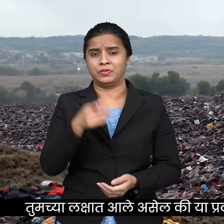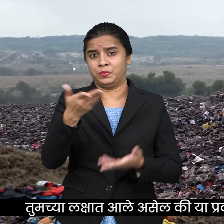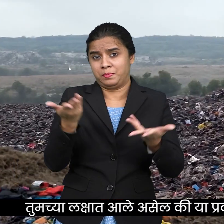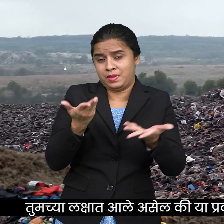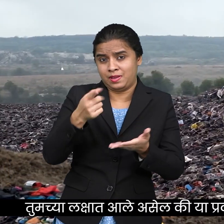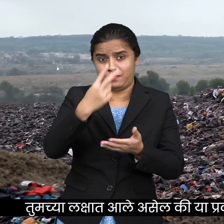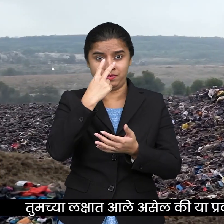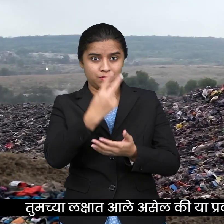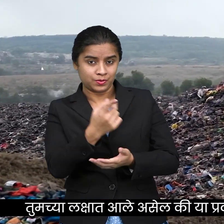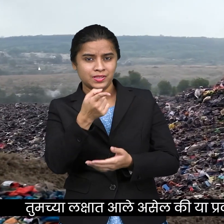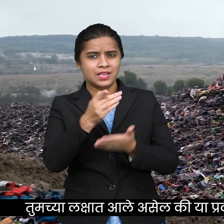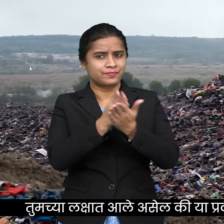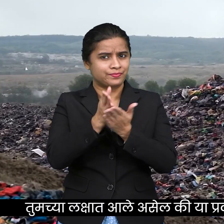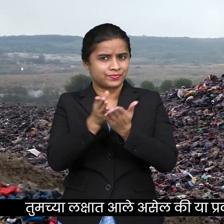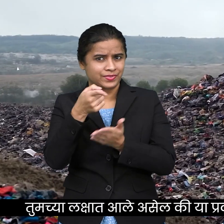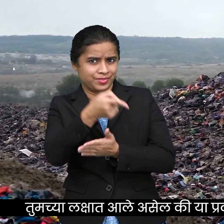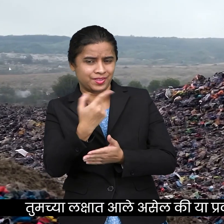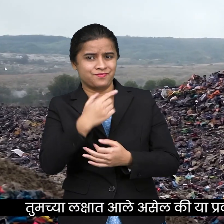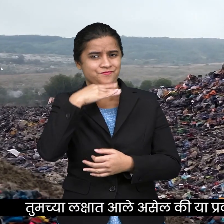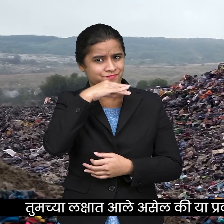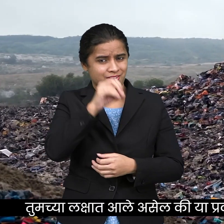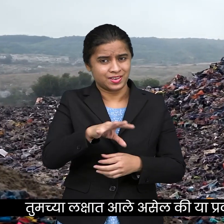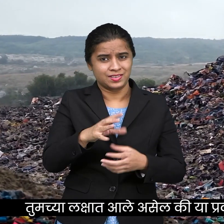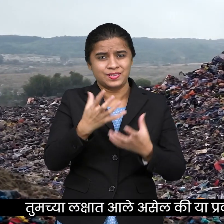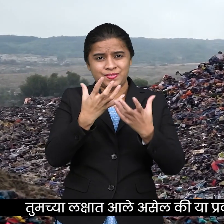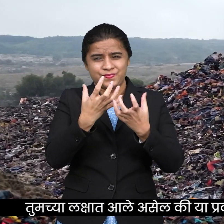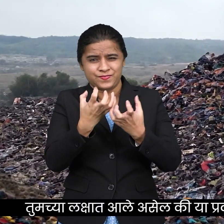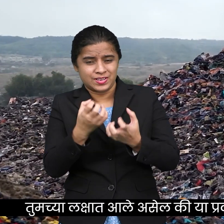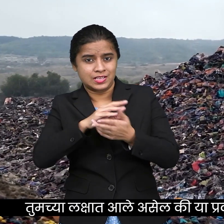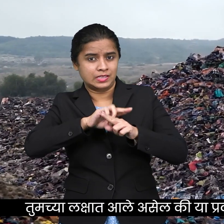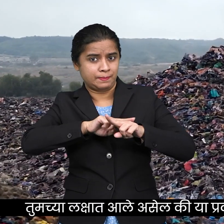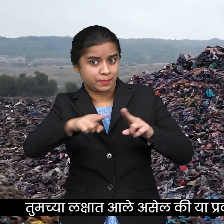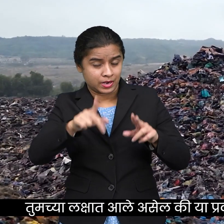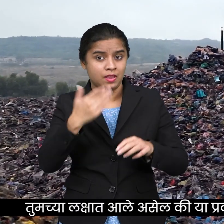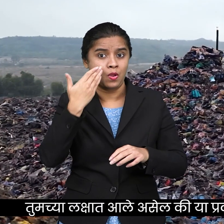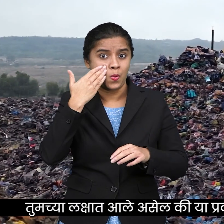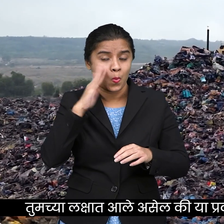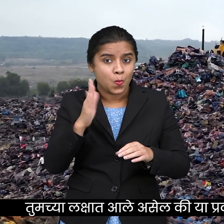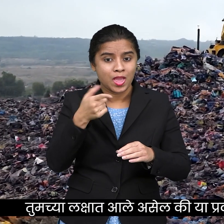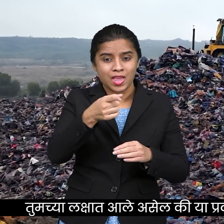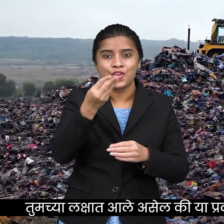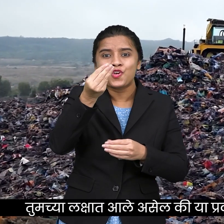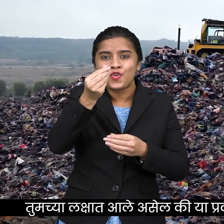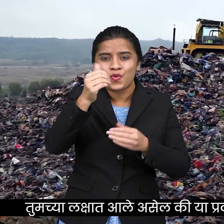तुमच्या लक्षात आले असेल की या प्रकारचा कचरा मातीत गाडल्यावर पूर्णपणे कुजतो.